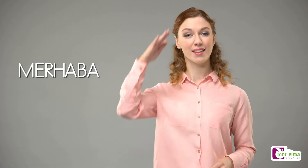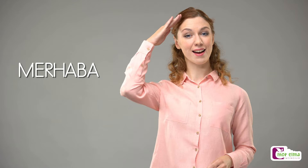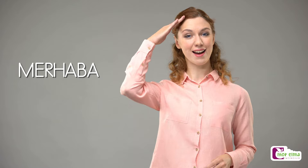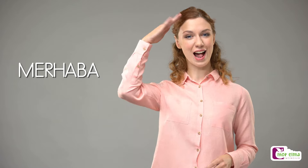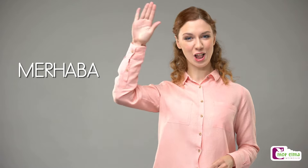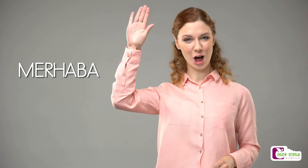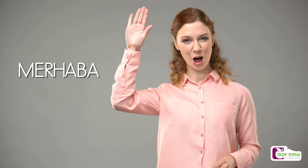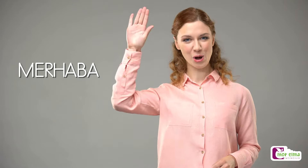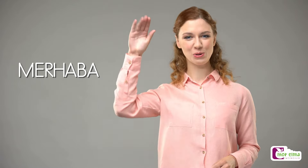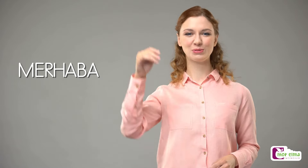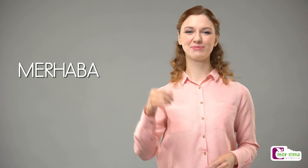Merhaba.